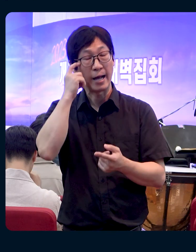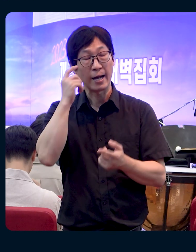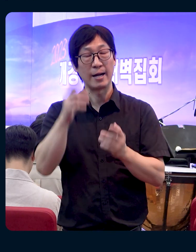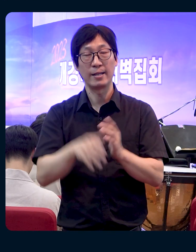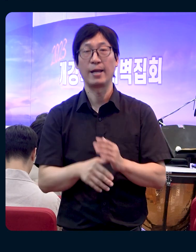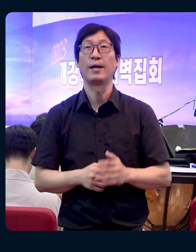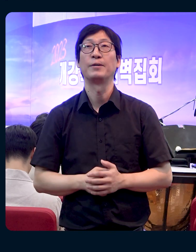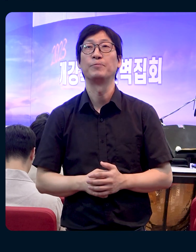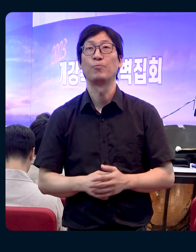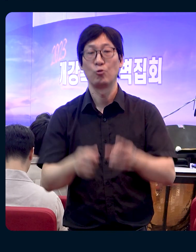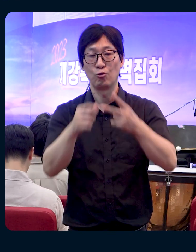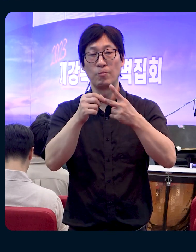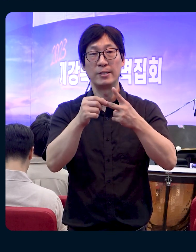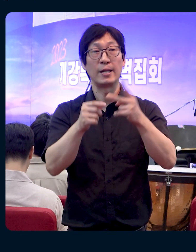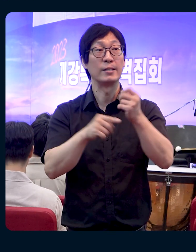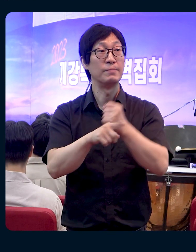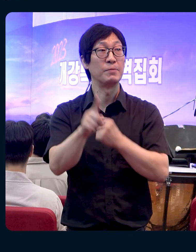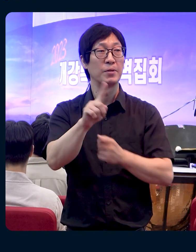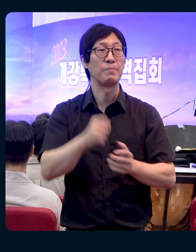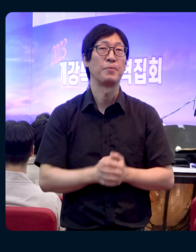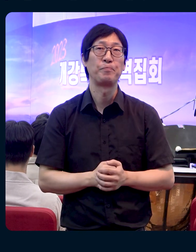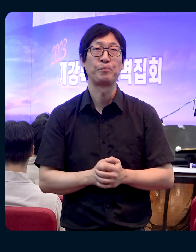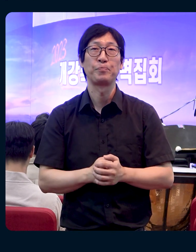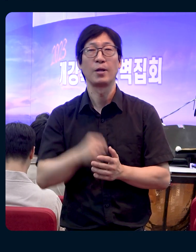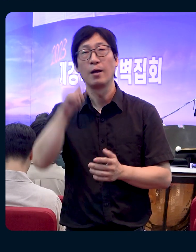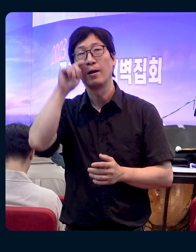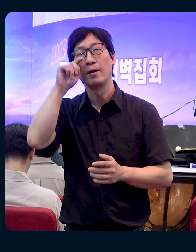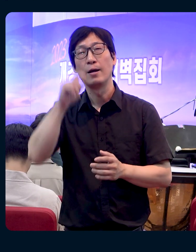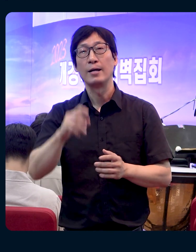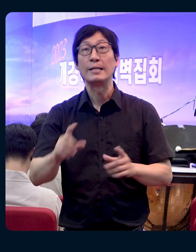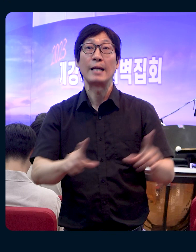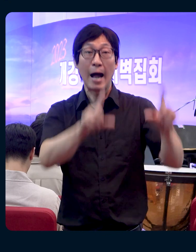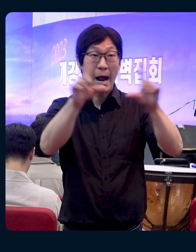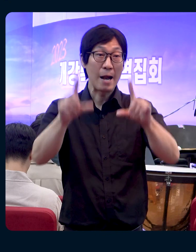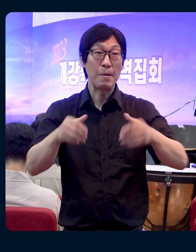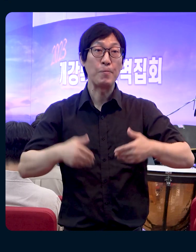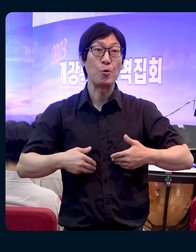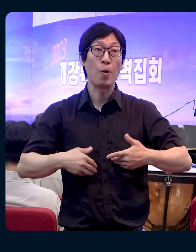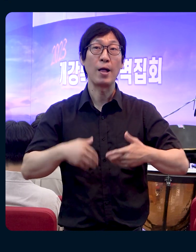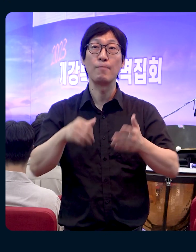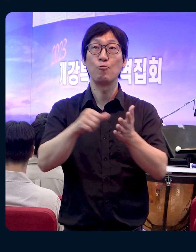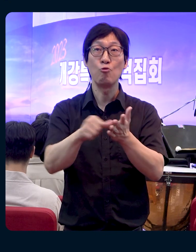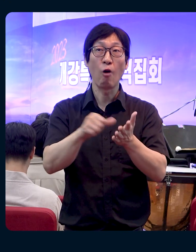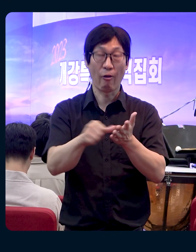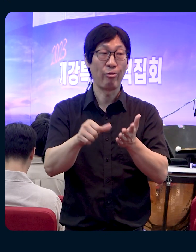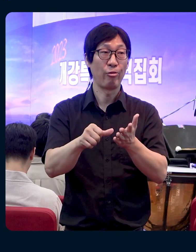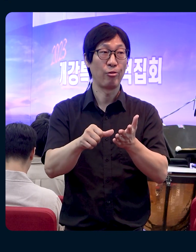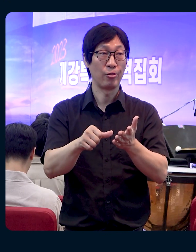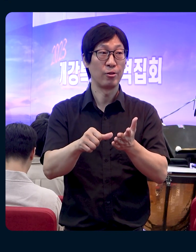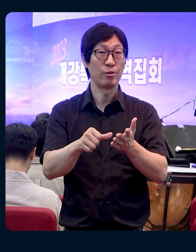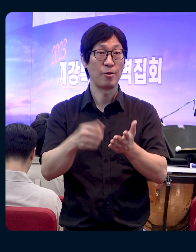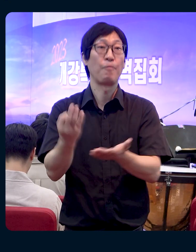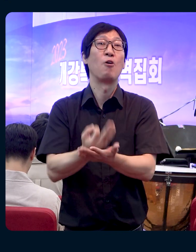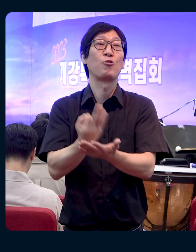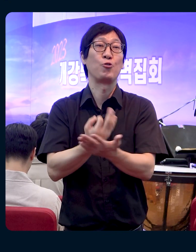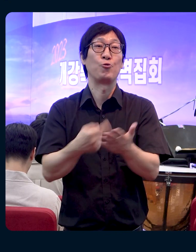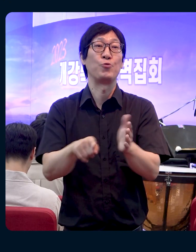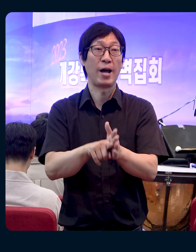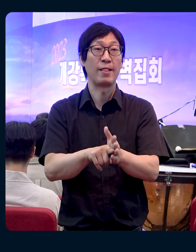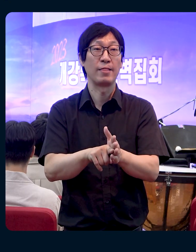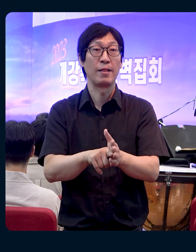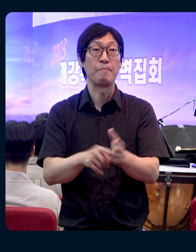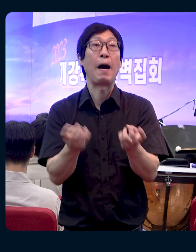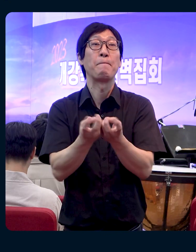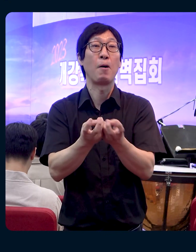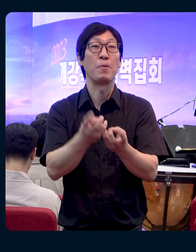하려면 두 번째 가져야 될 것이 뭐냐, 생활에 필요한 재물과 봉사를 위해 필요한 물질을 얻기 위한 수단. 이건 현실적이죠.